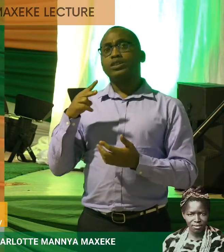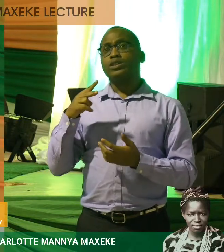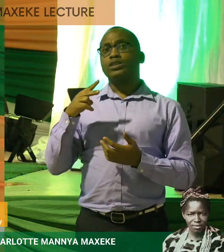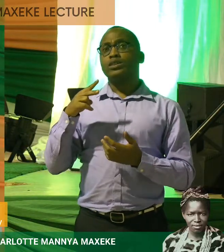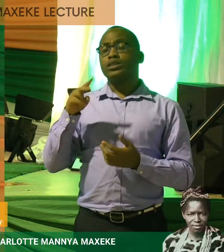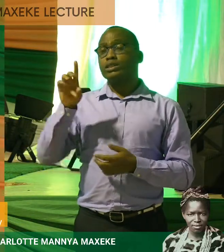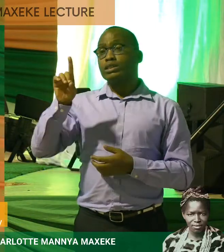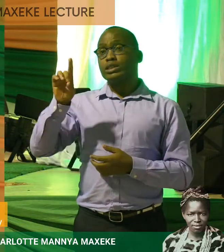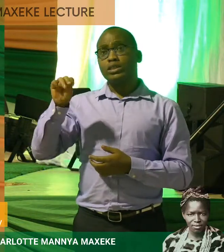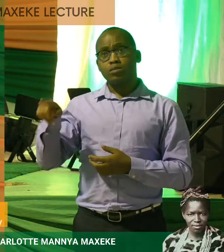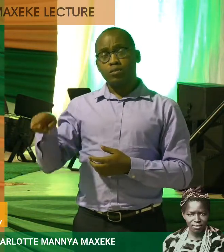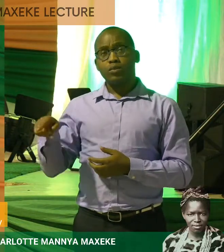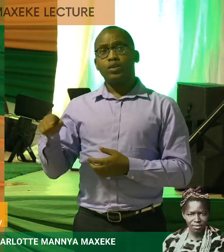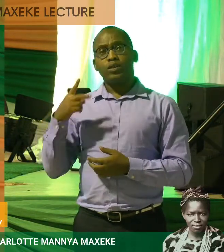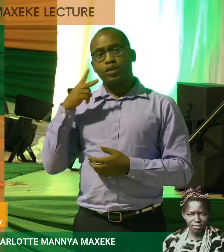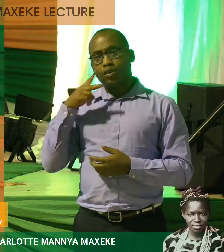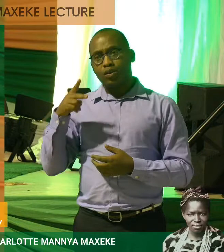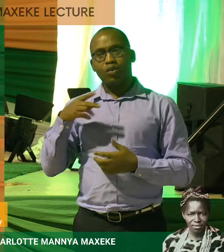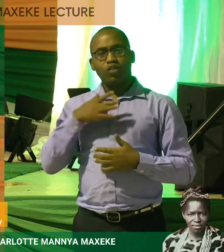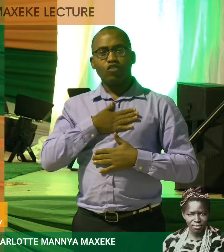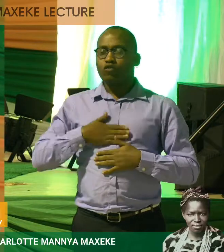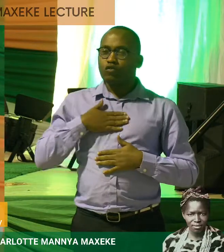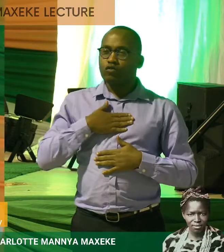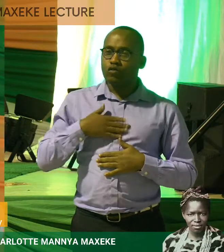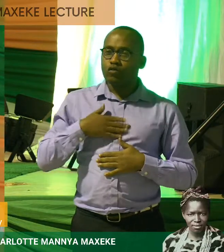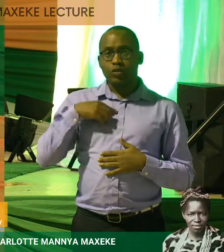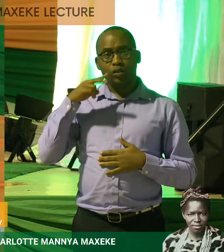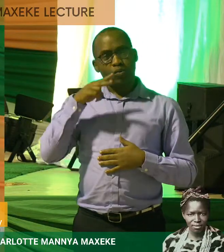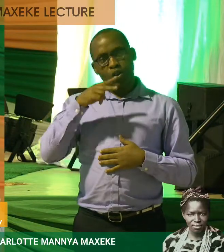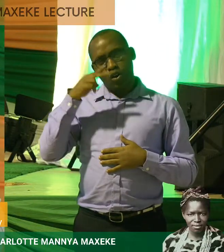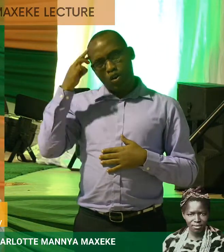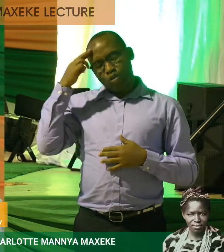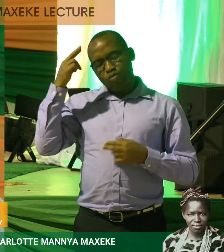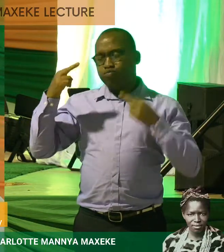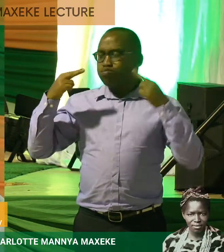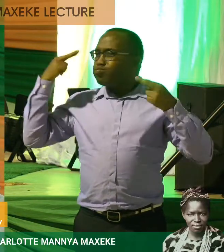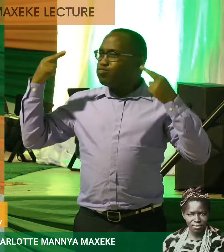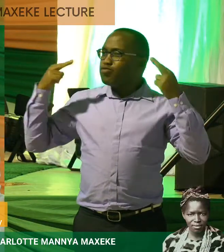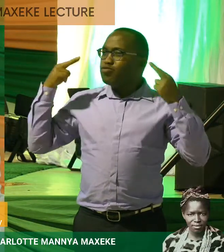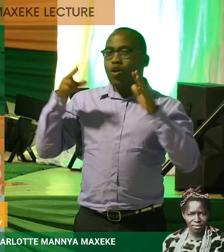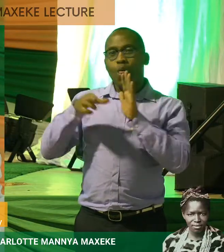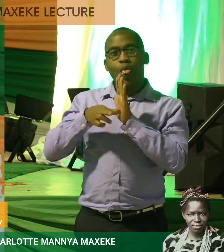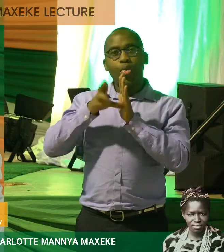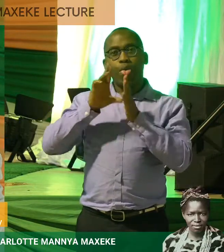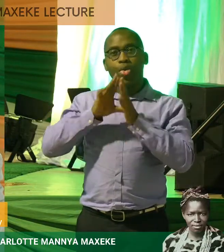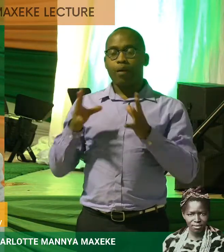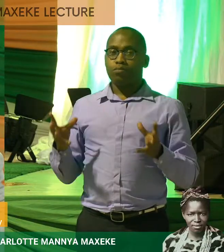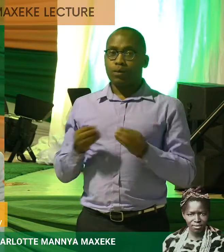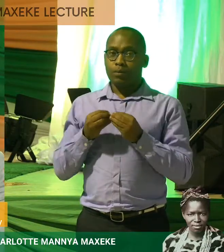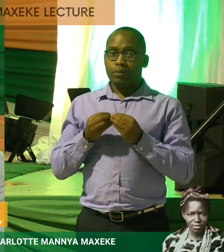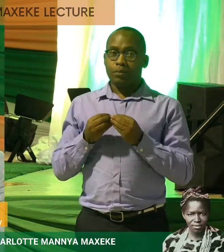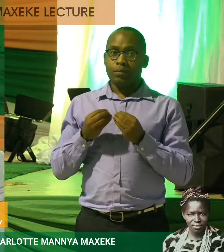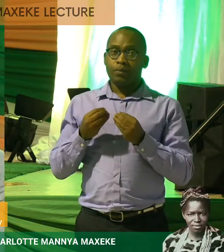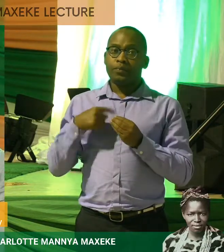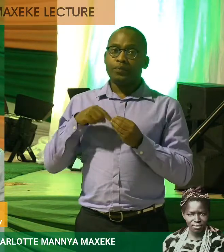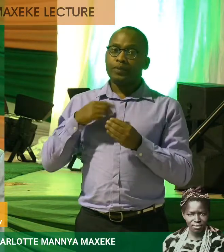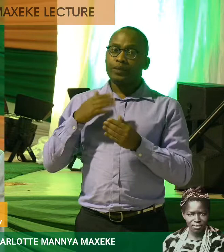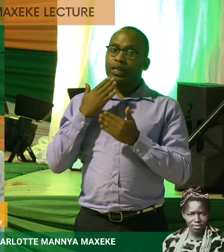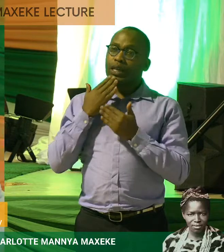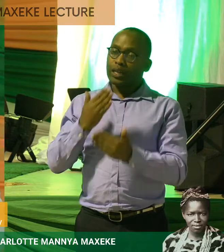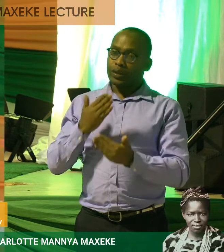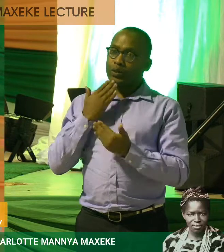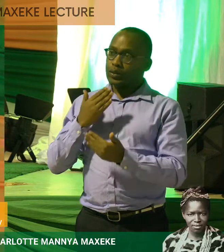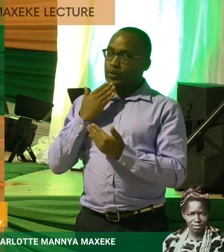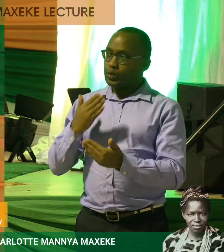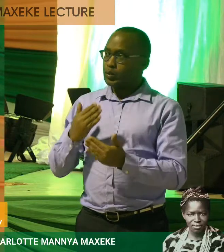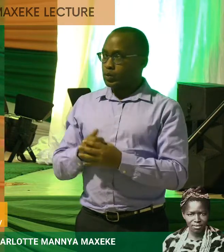UDM ekuyo kanye la kwayare ndibona uba imkhumbuza ngaloo maxesha akhe siyabulela kakhulu